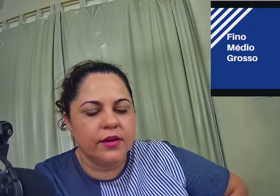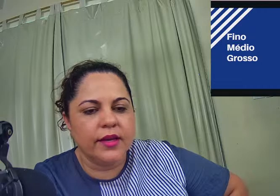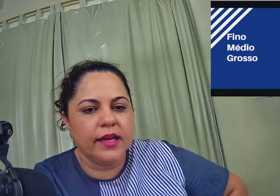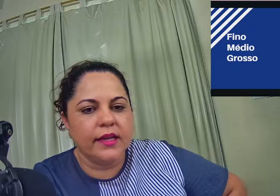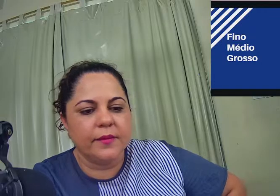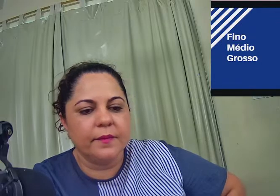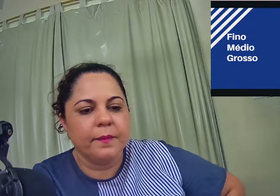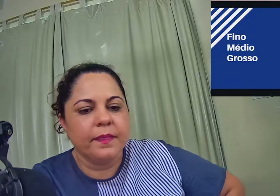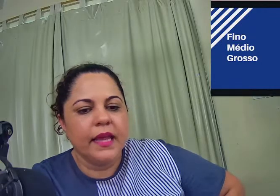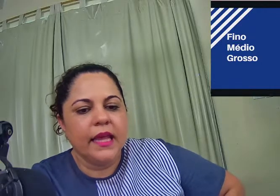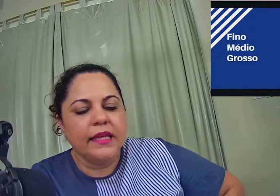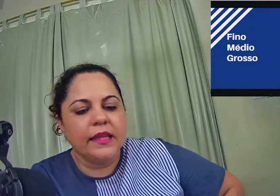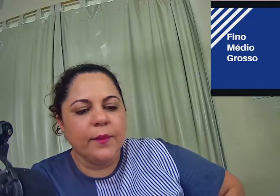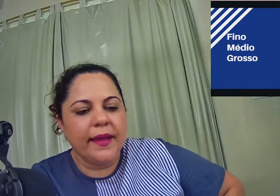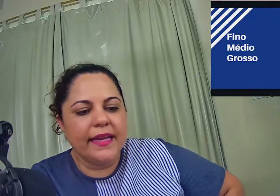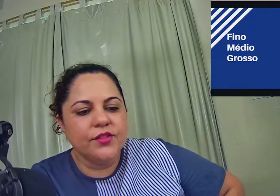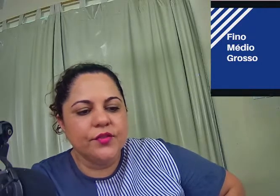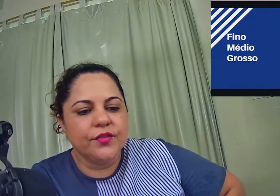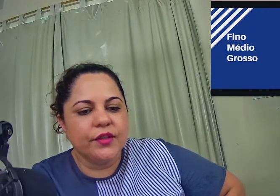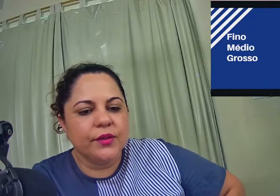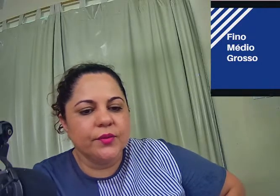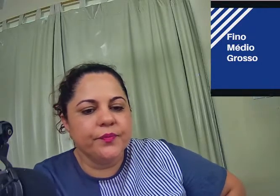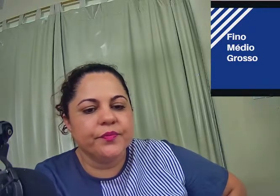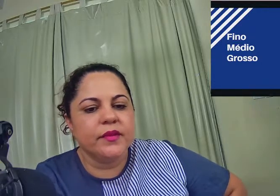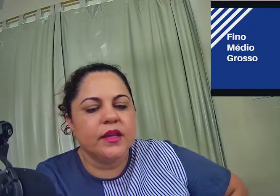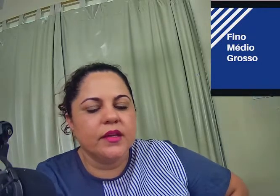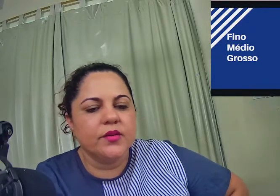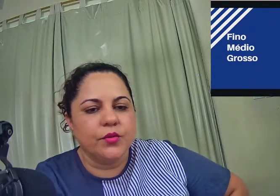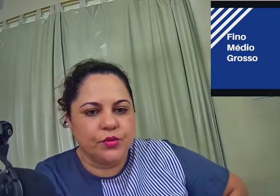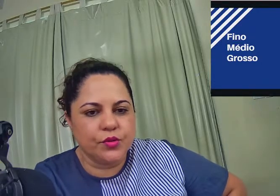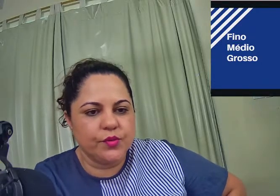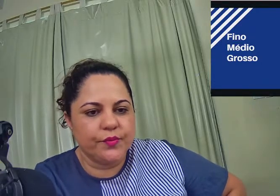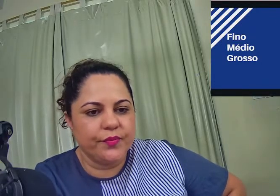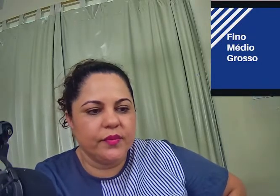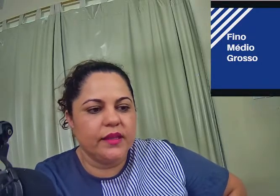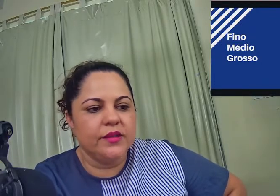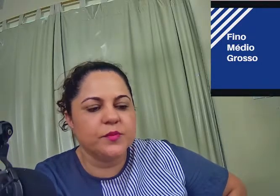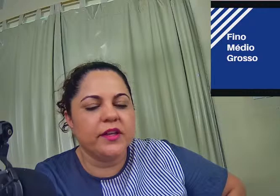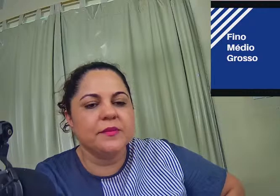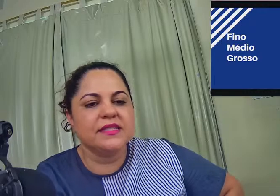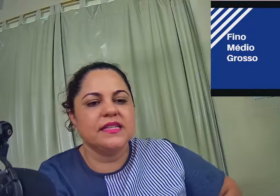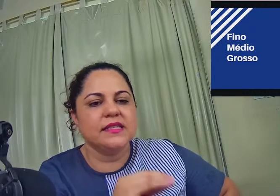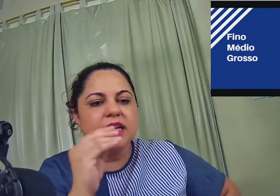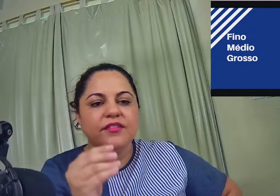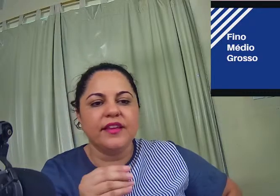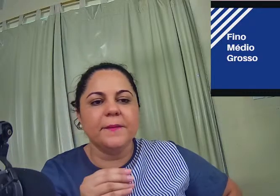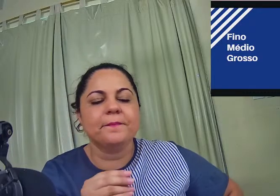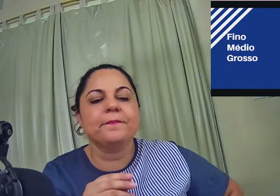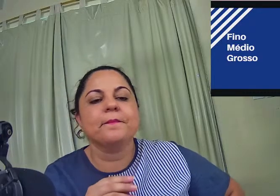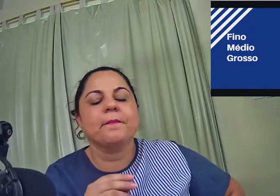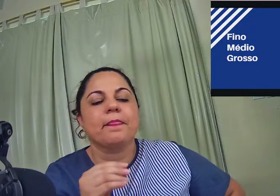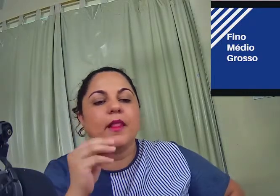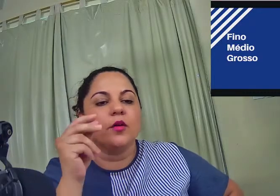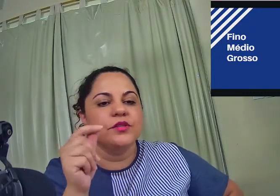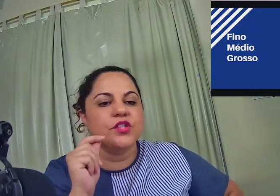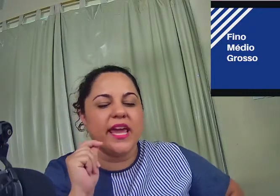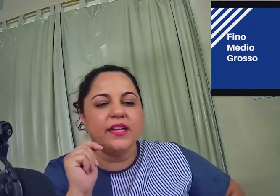Ok. Então, médio, fino e grosso. Nós podemos descrever objetos,